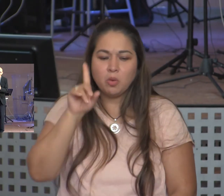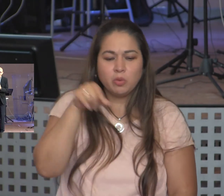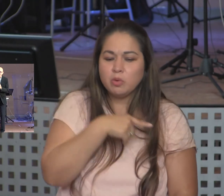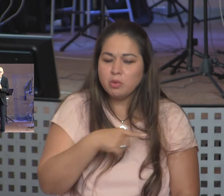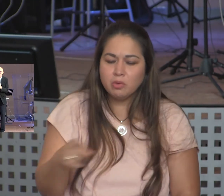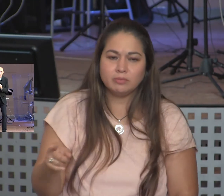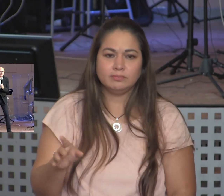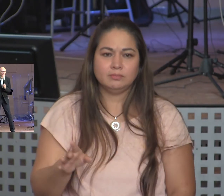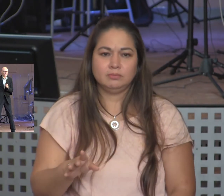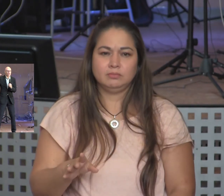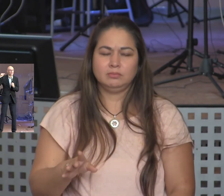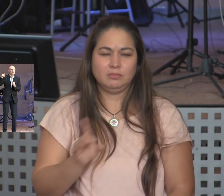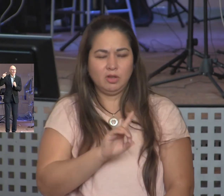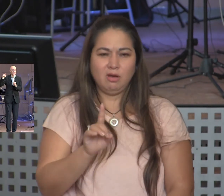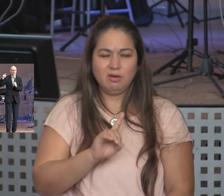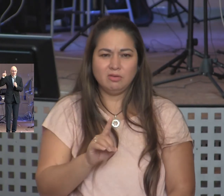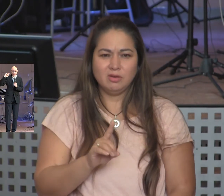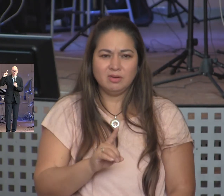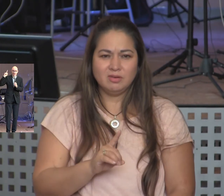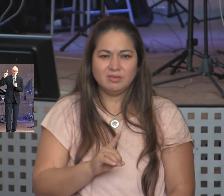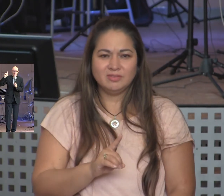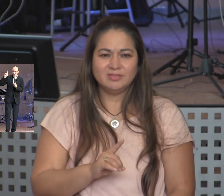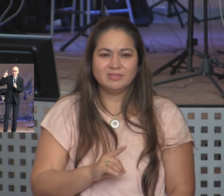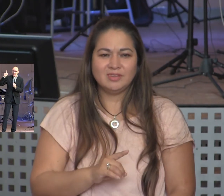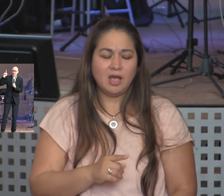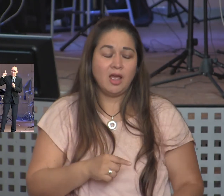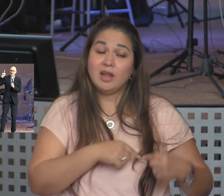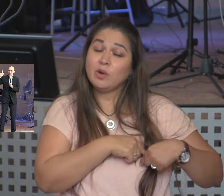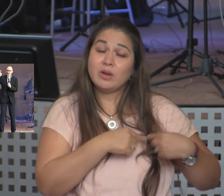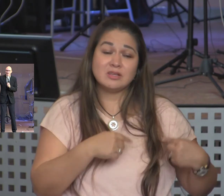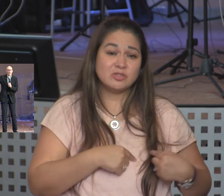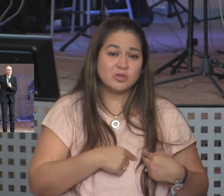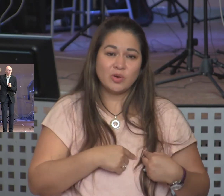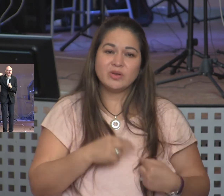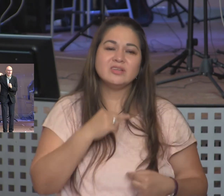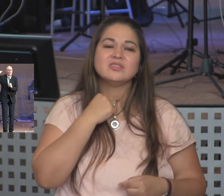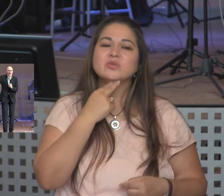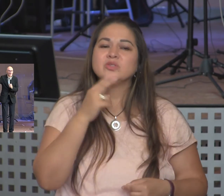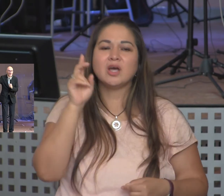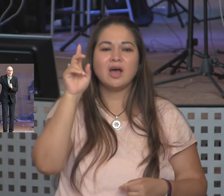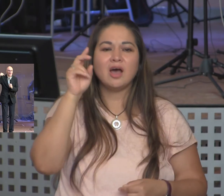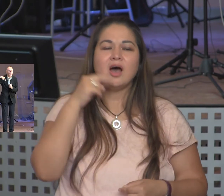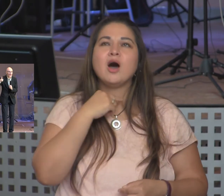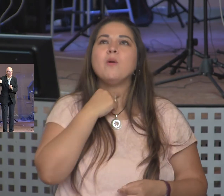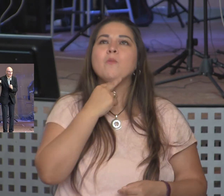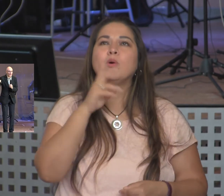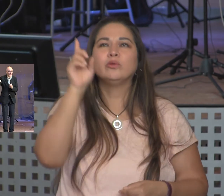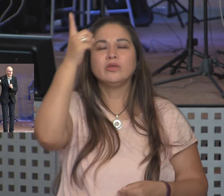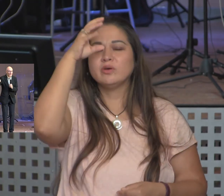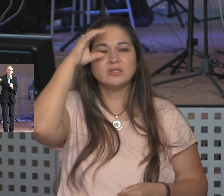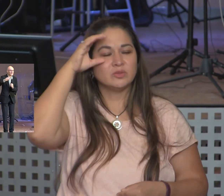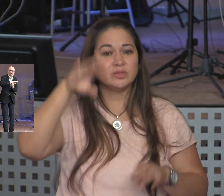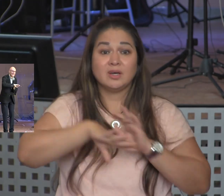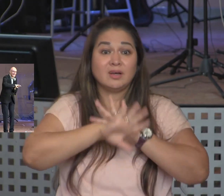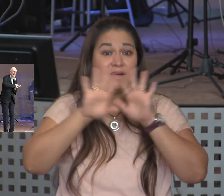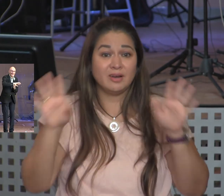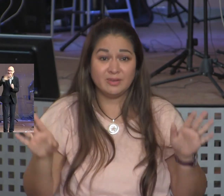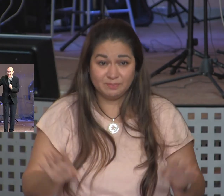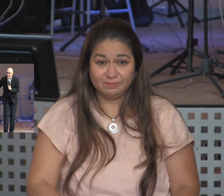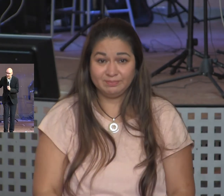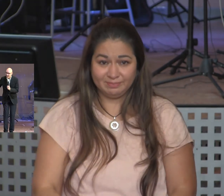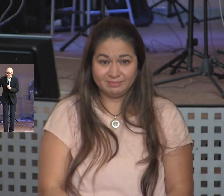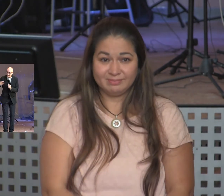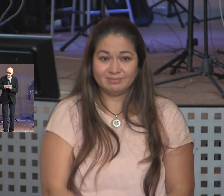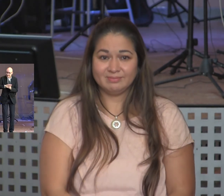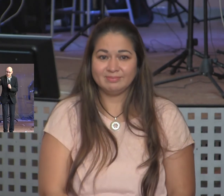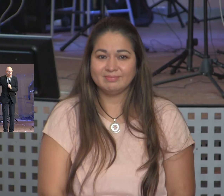a mí. Cuando yo me convertí, yo escuché la palabra predicada, que no entendí